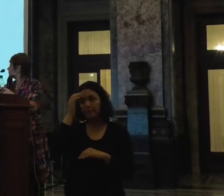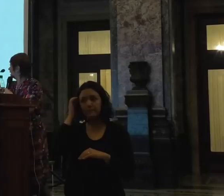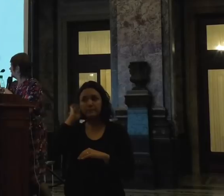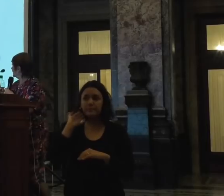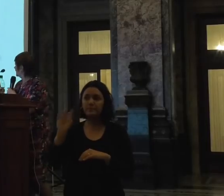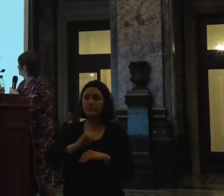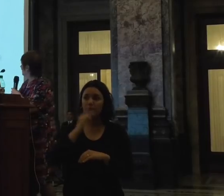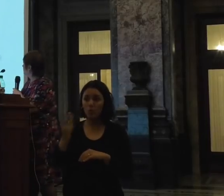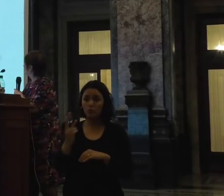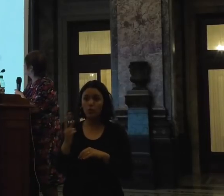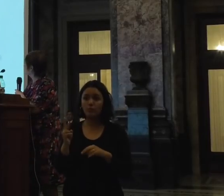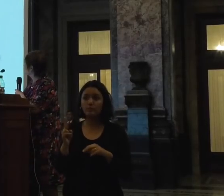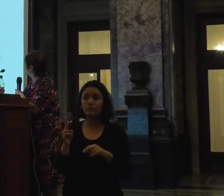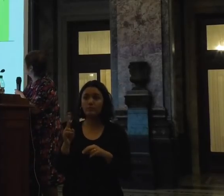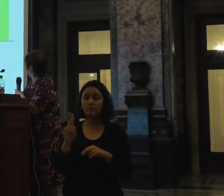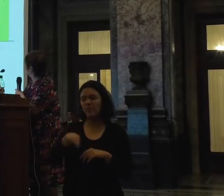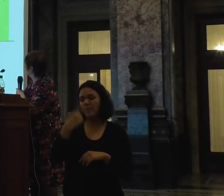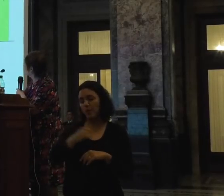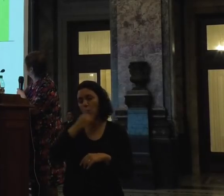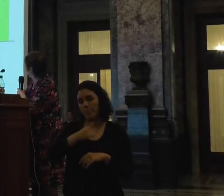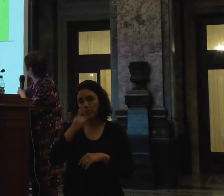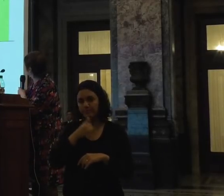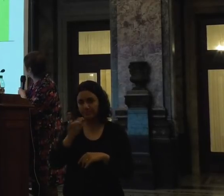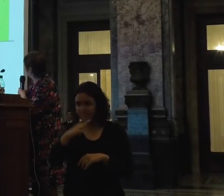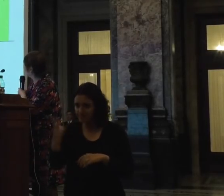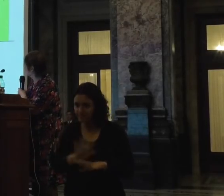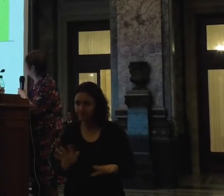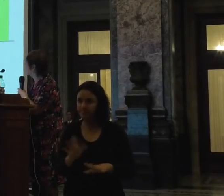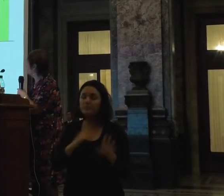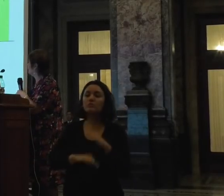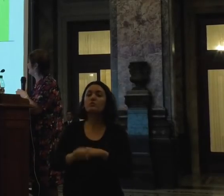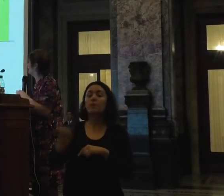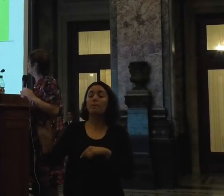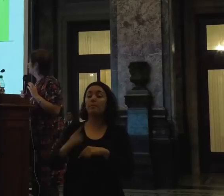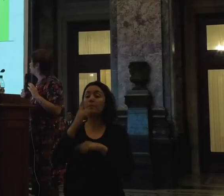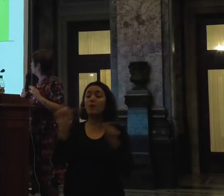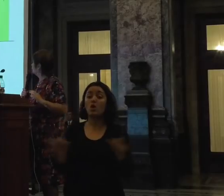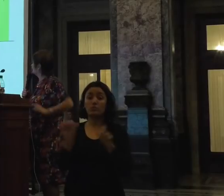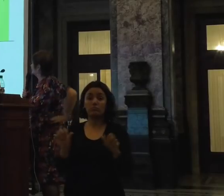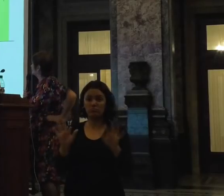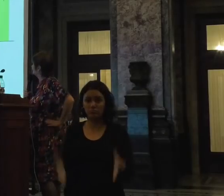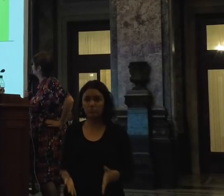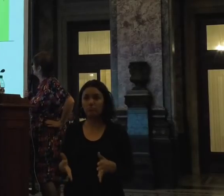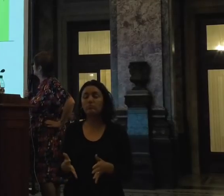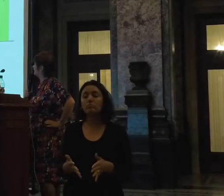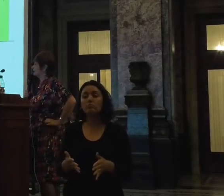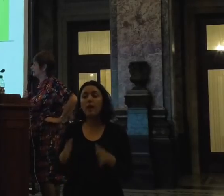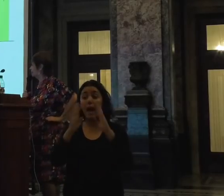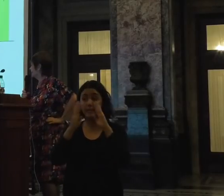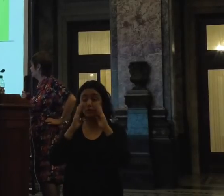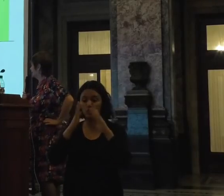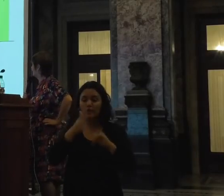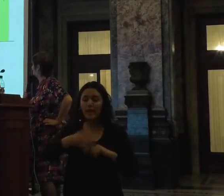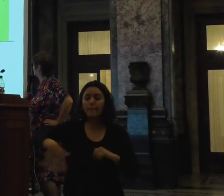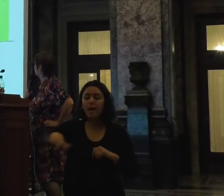La segunda línea, bueno, después les cuento la segunda. Ok, entonces lo primero que hicimos fue ver cómo está la atención